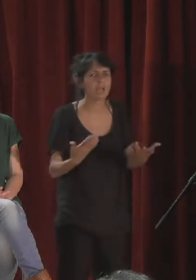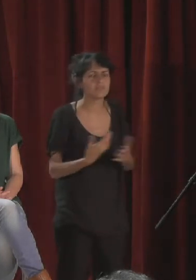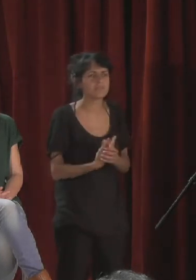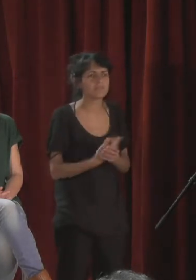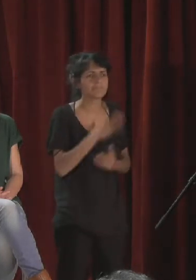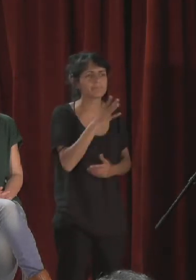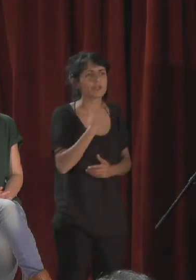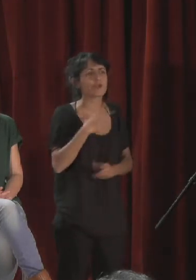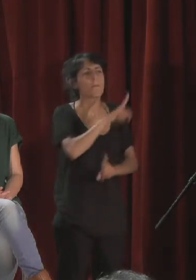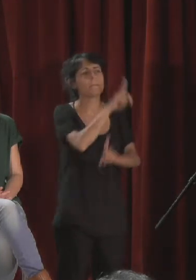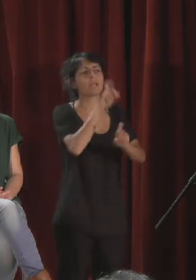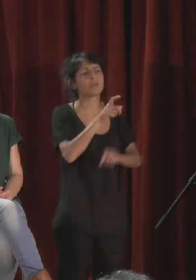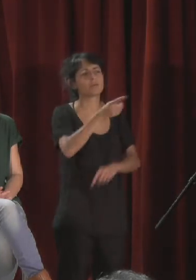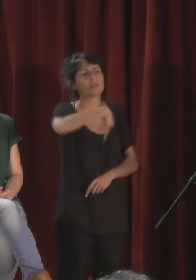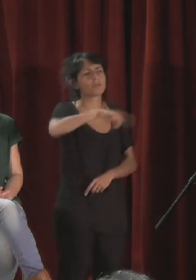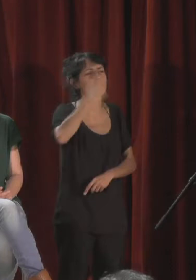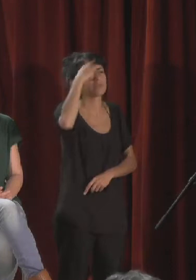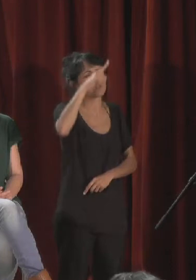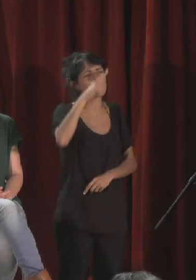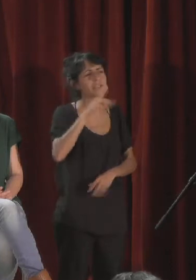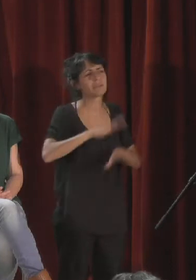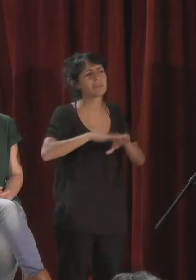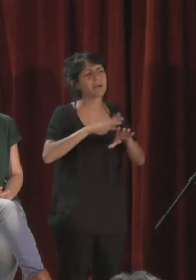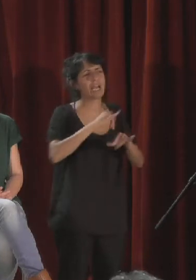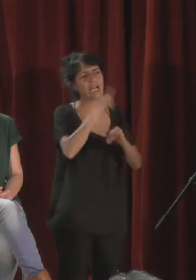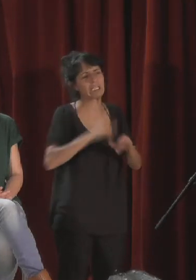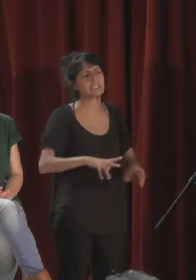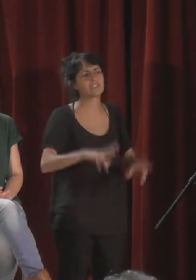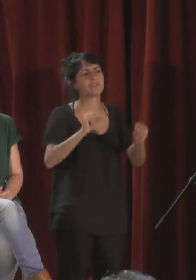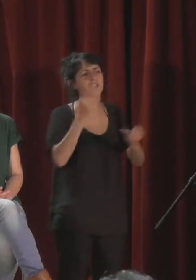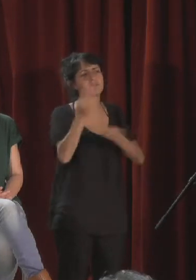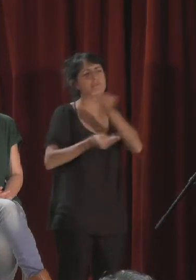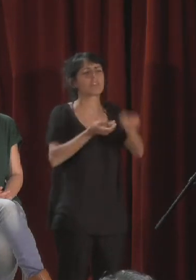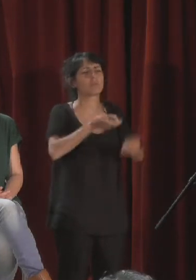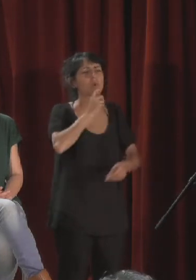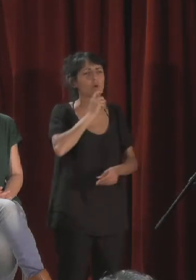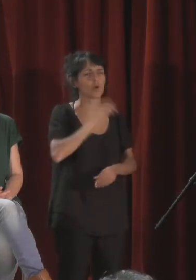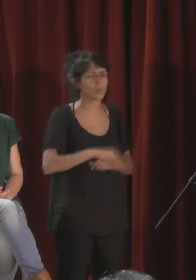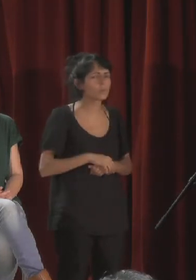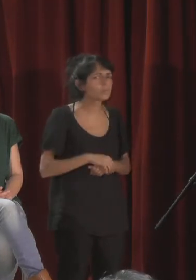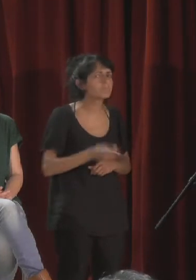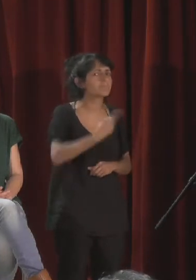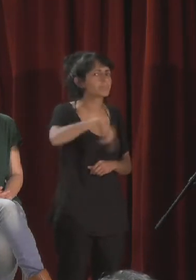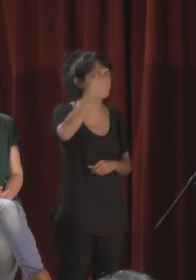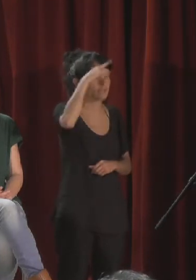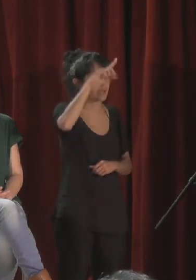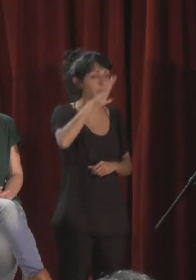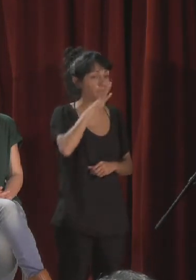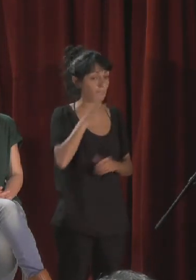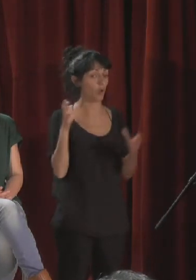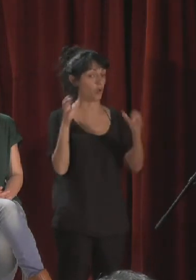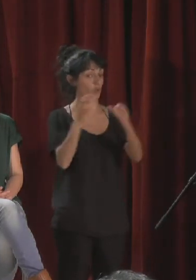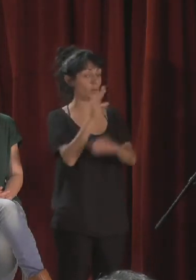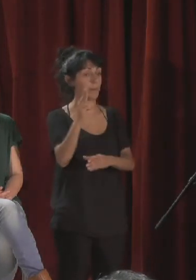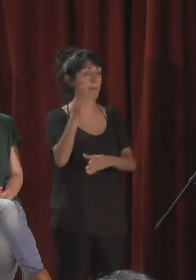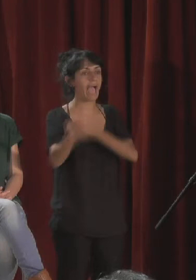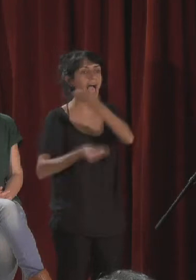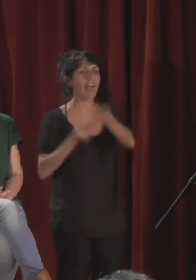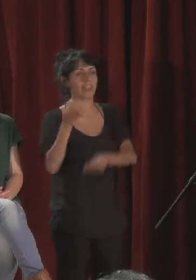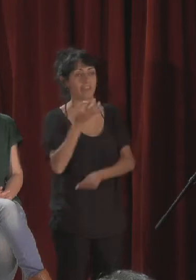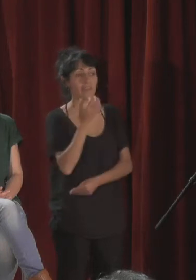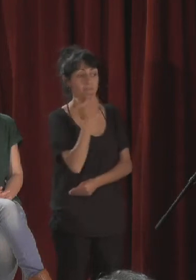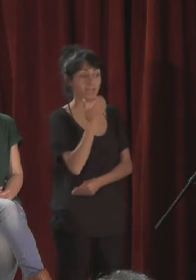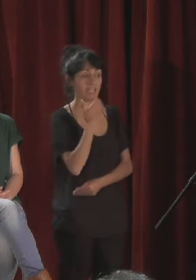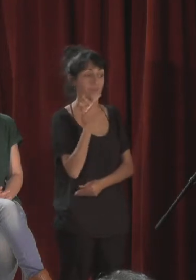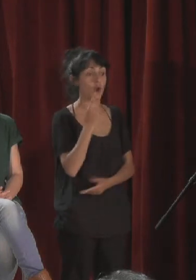para enmascarar a saída da crise? Eles, por cada contrato indefinido de 1.500 euros,